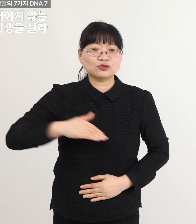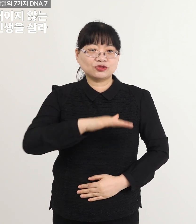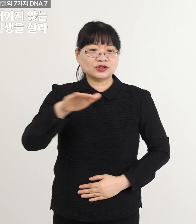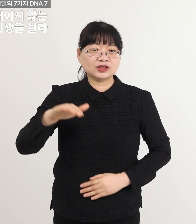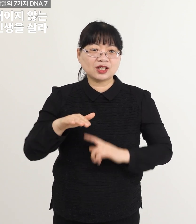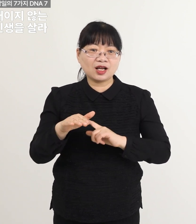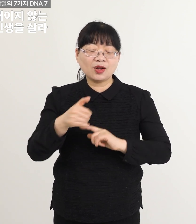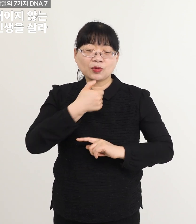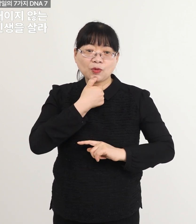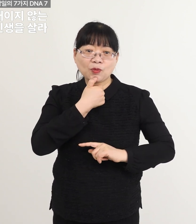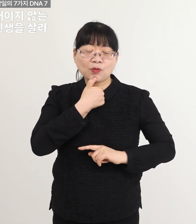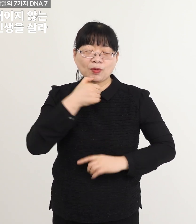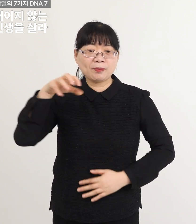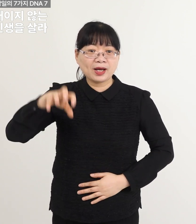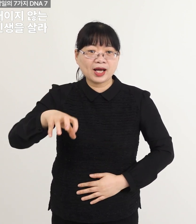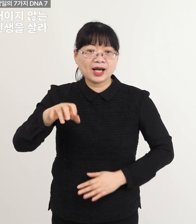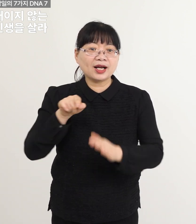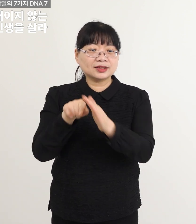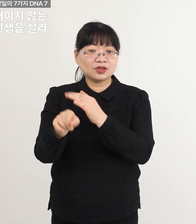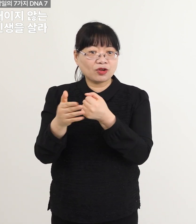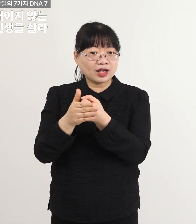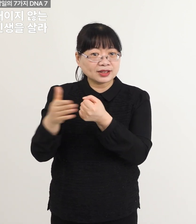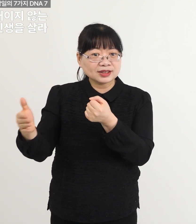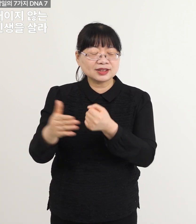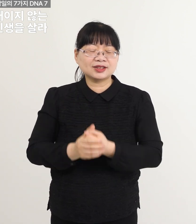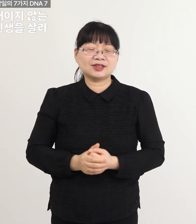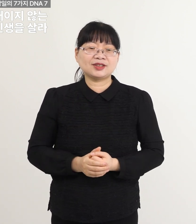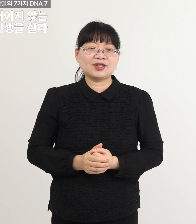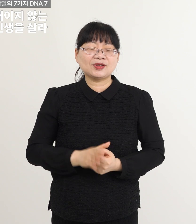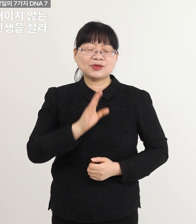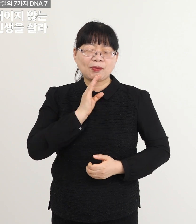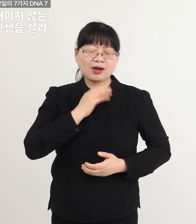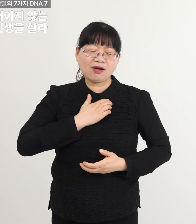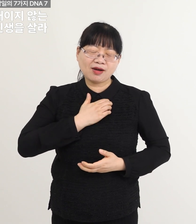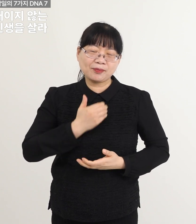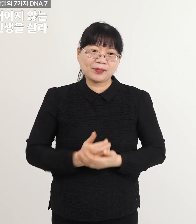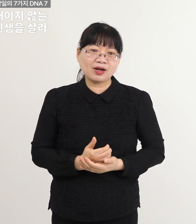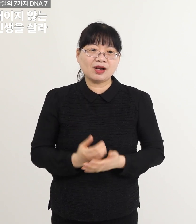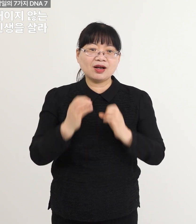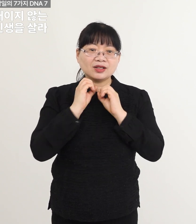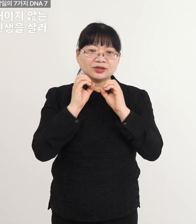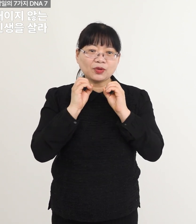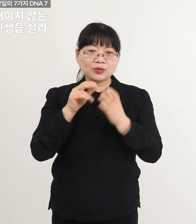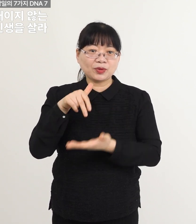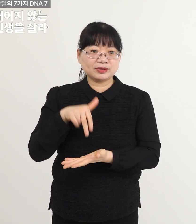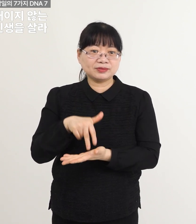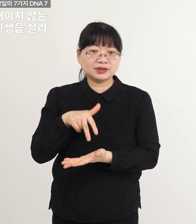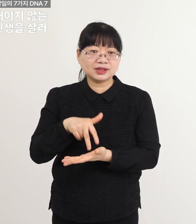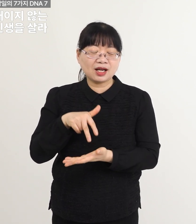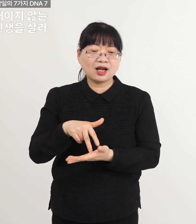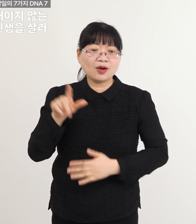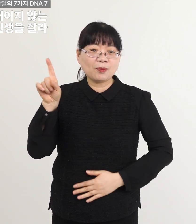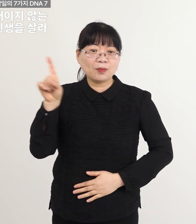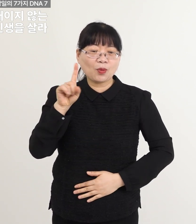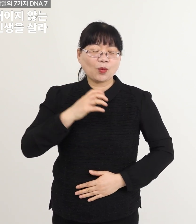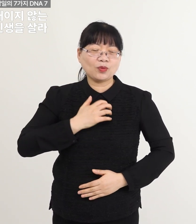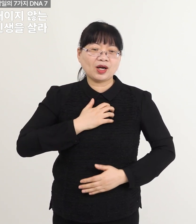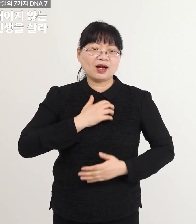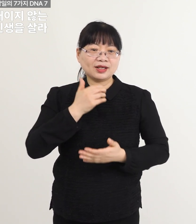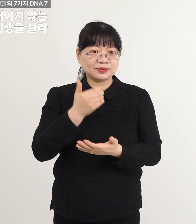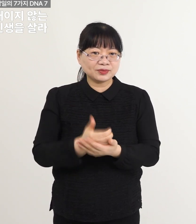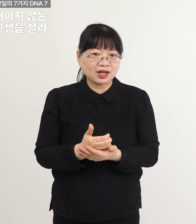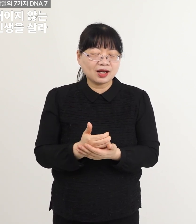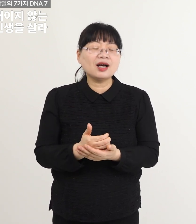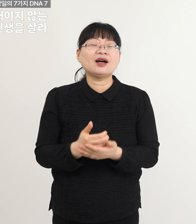우리가 로마에 들어가니 참 가슴 벅찬, 선교적 측면에서는 가슴